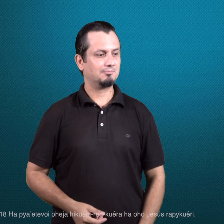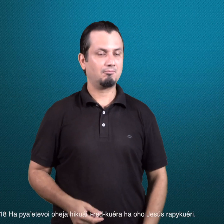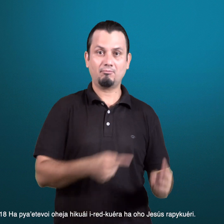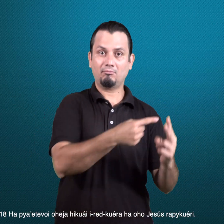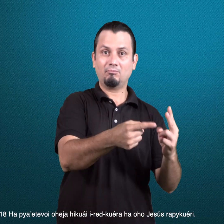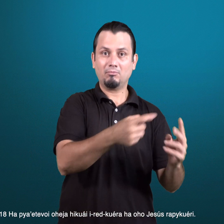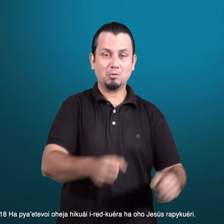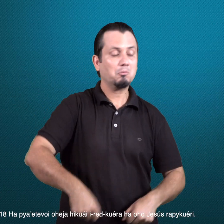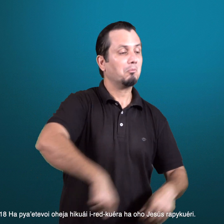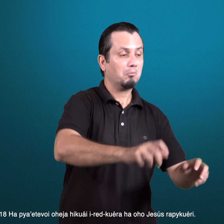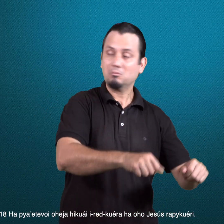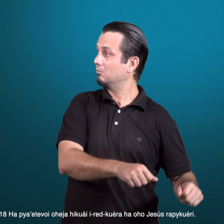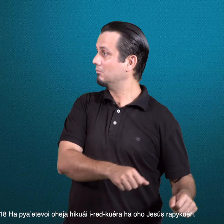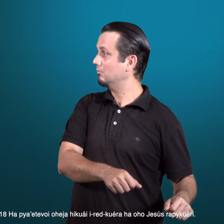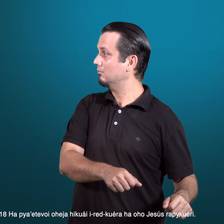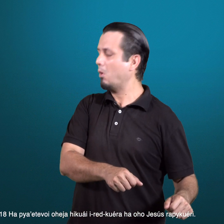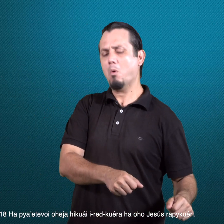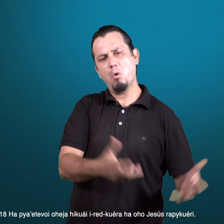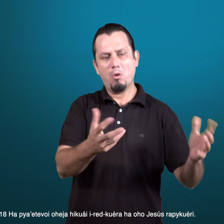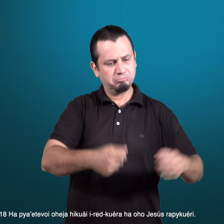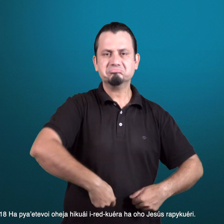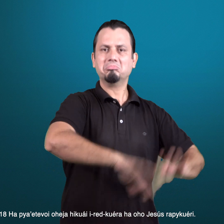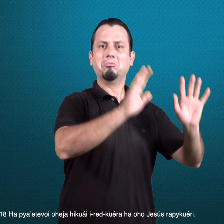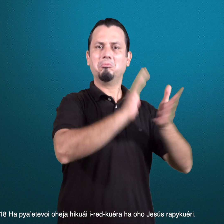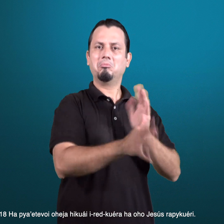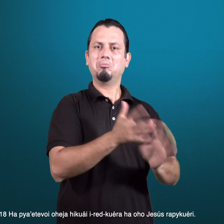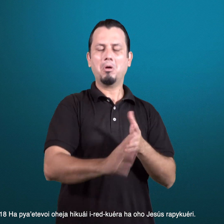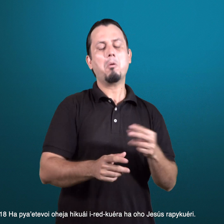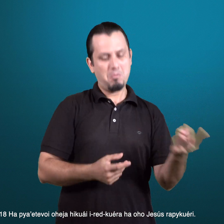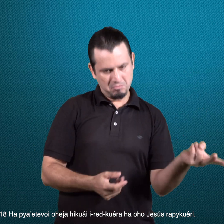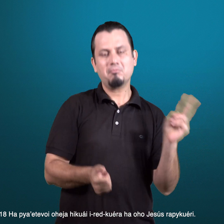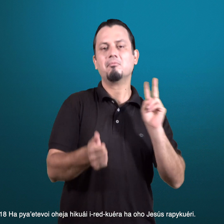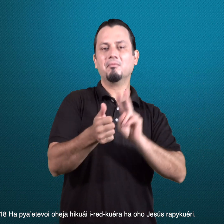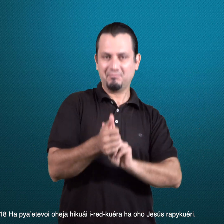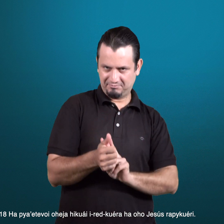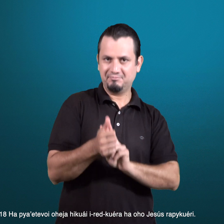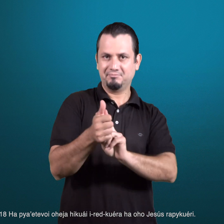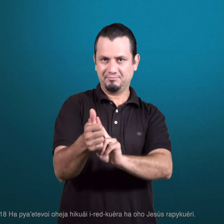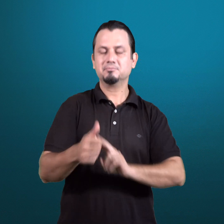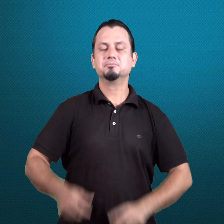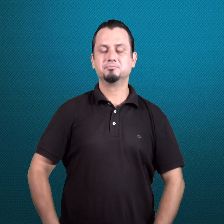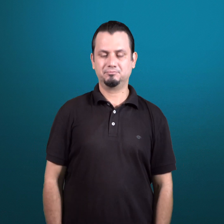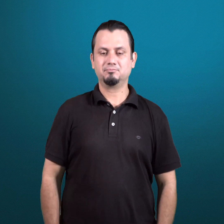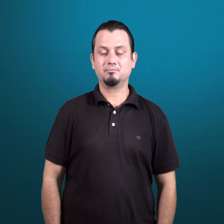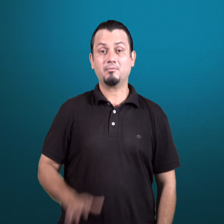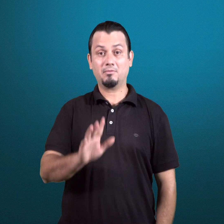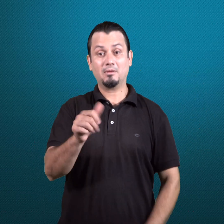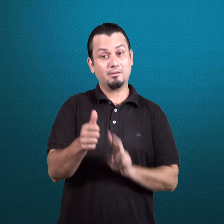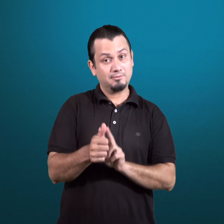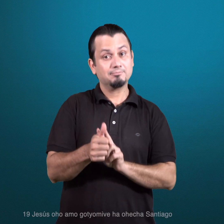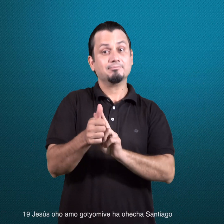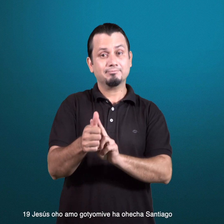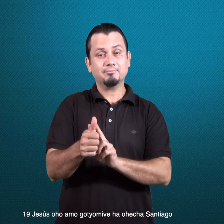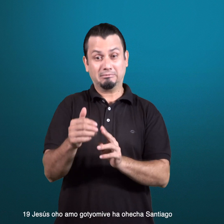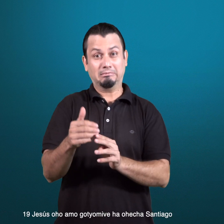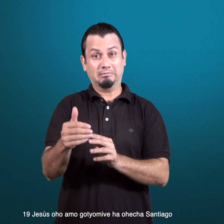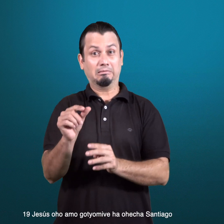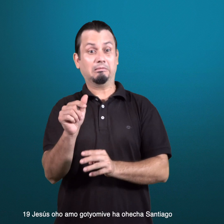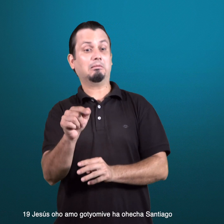Ha pya'etevoi oheja hikuái irretkuéra ha oho Jesús rapykuéri. Jesús oho